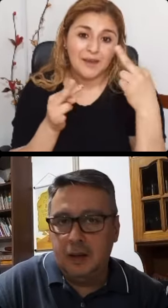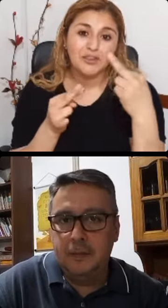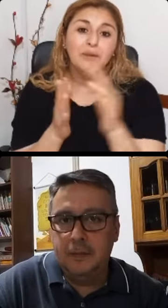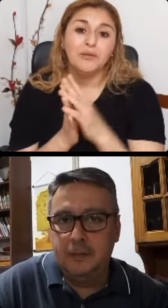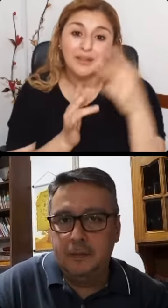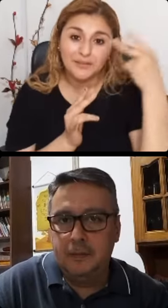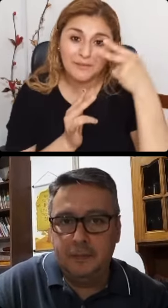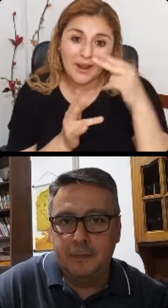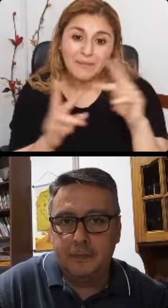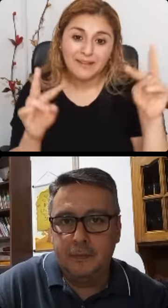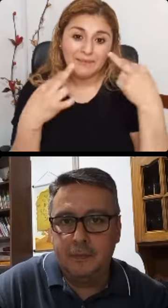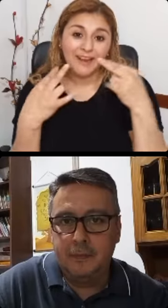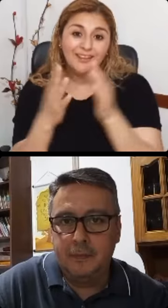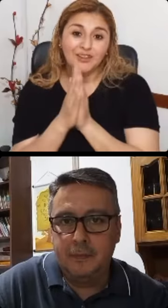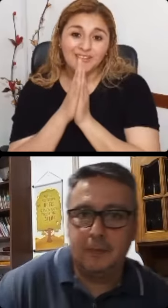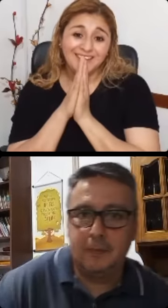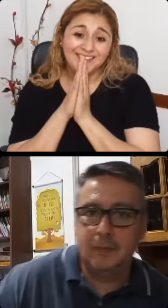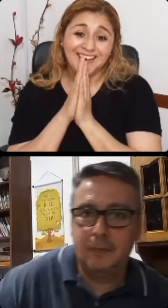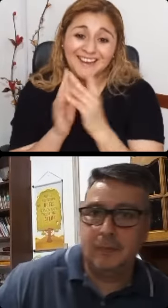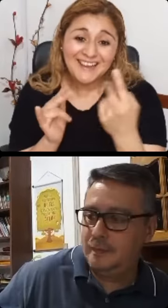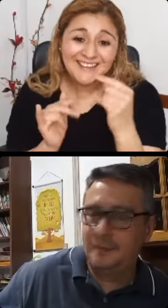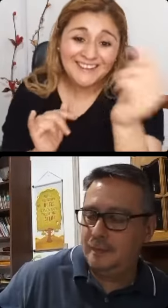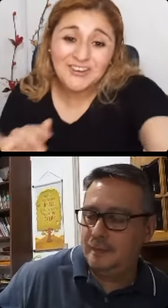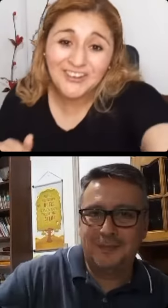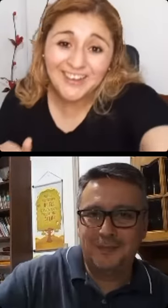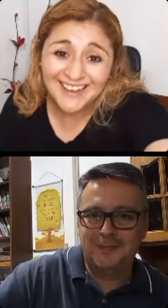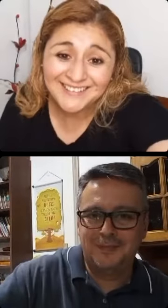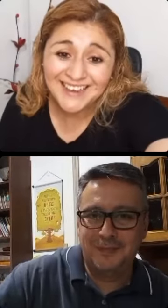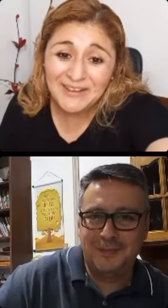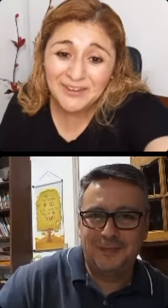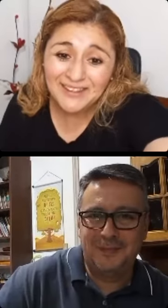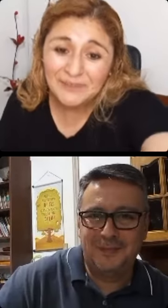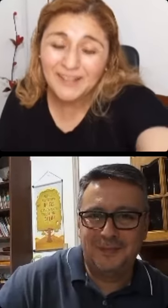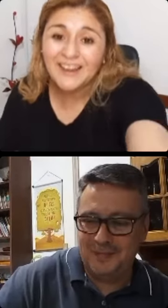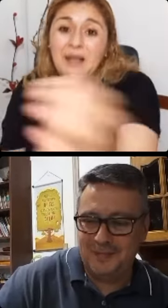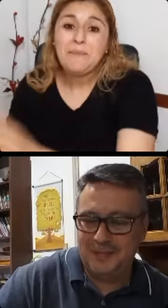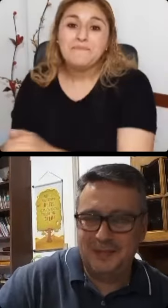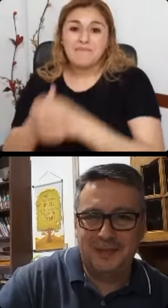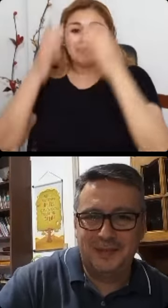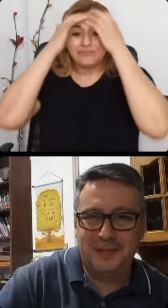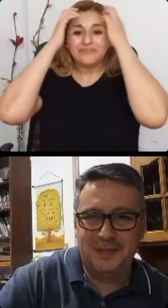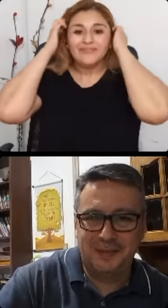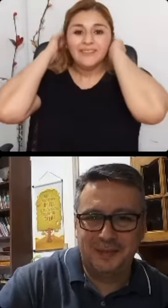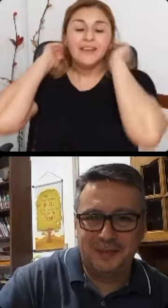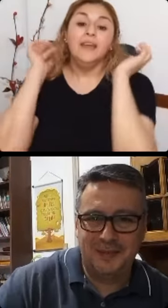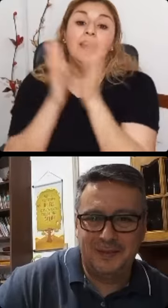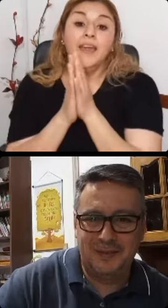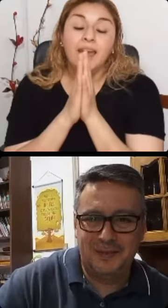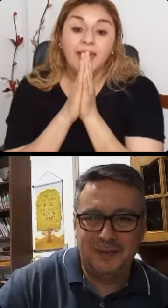estoy preguntando si Paola me está mirando si no así dejamos de interpretar bien